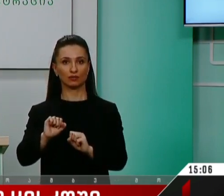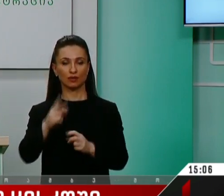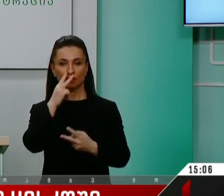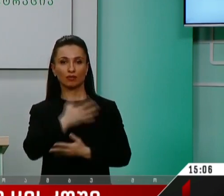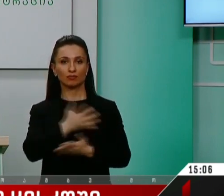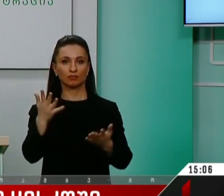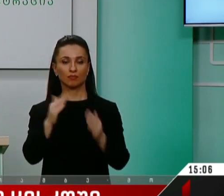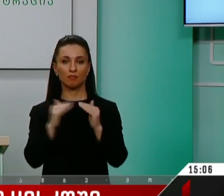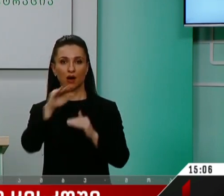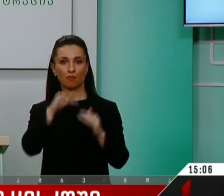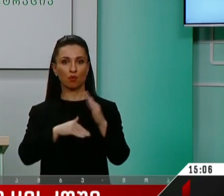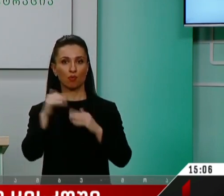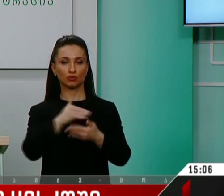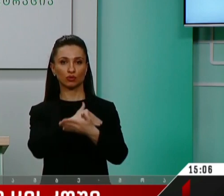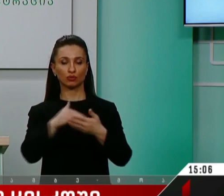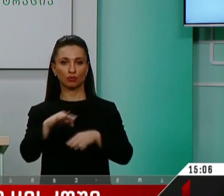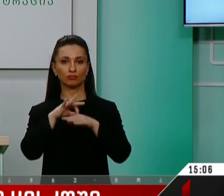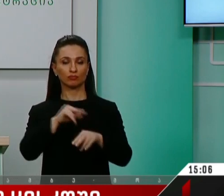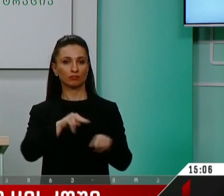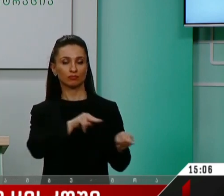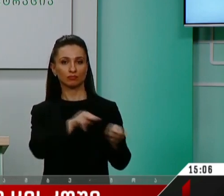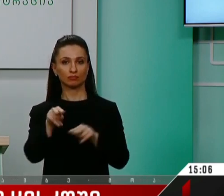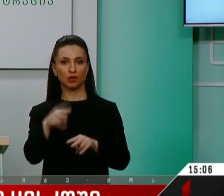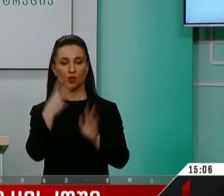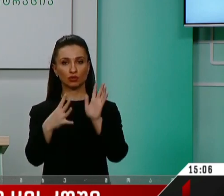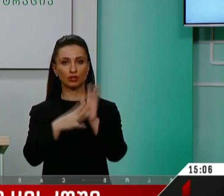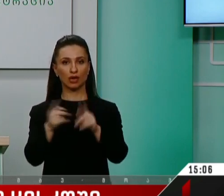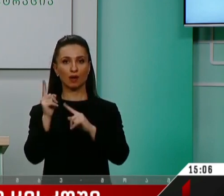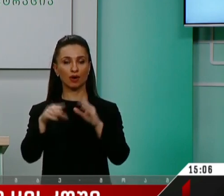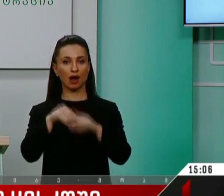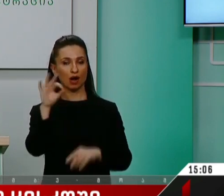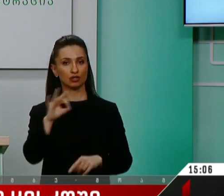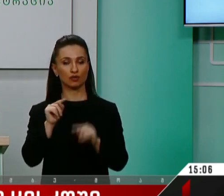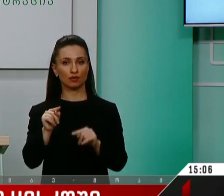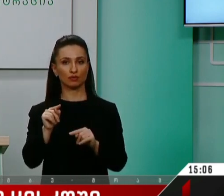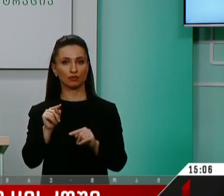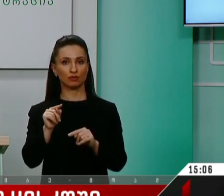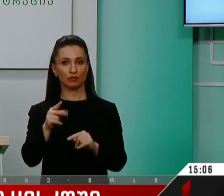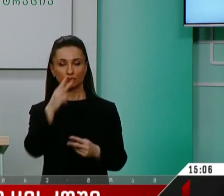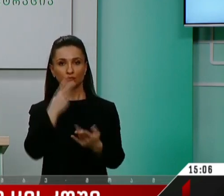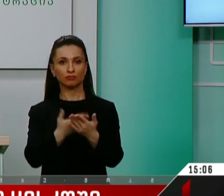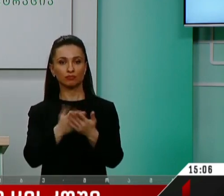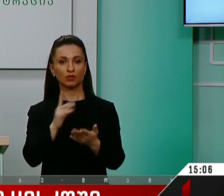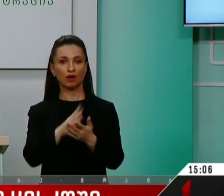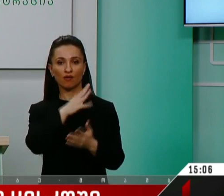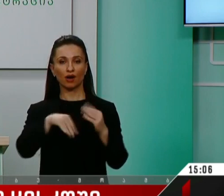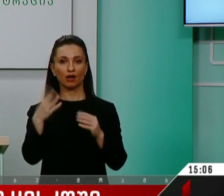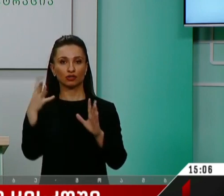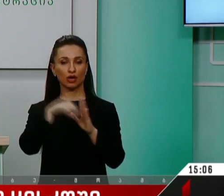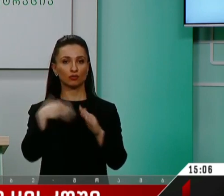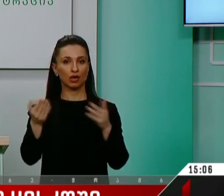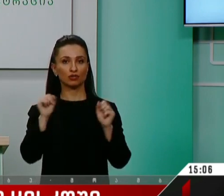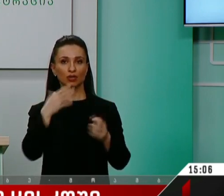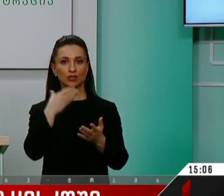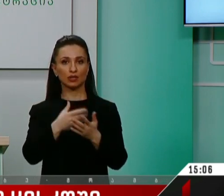Gam Čurvalec, Damavo, Profesiu Doneze, Gaucios, Administrereba, Odstat, Hrabrili, Sarčeno, Migačnjerom, Pela, Čartum, Hare,